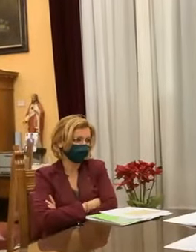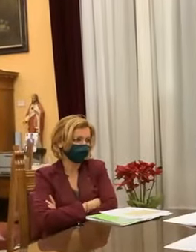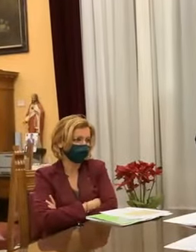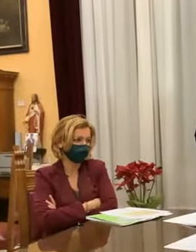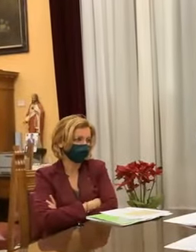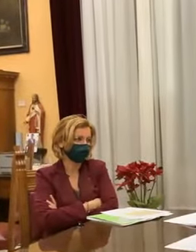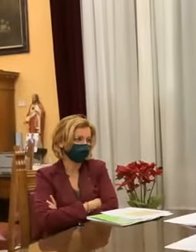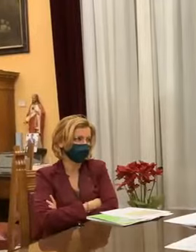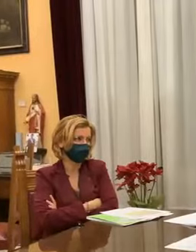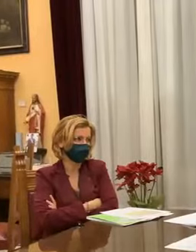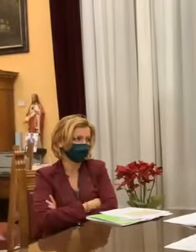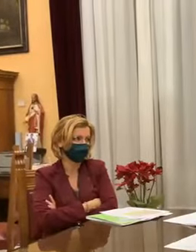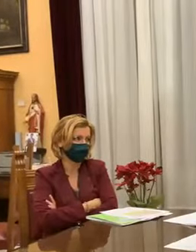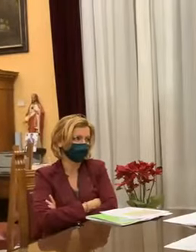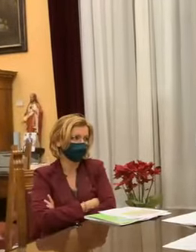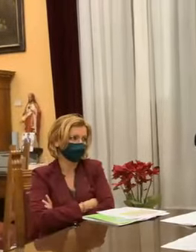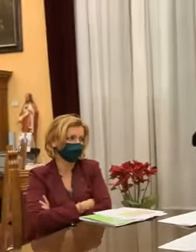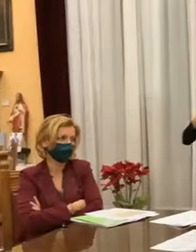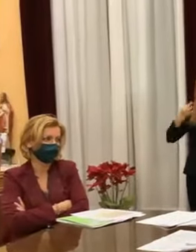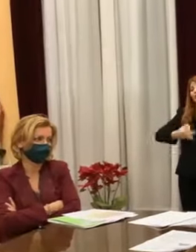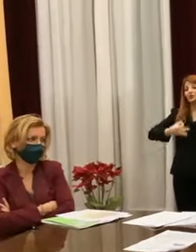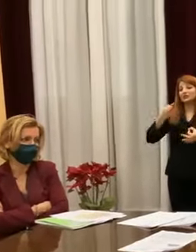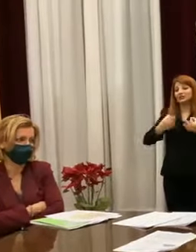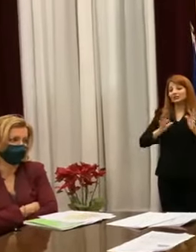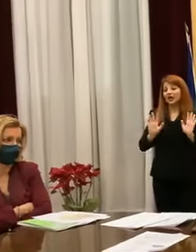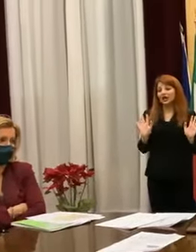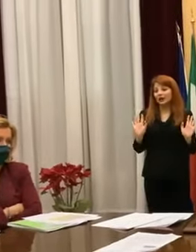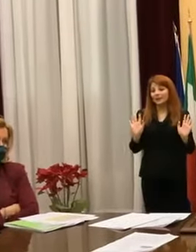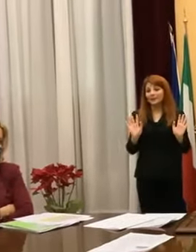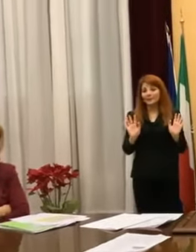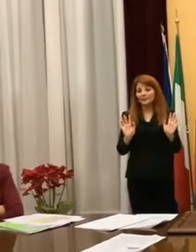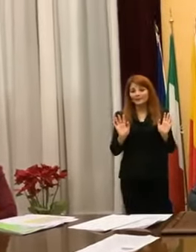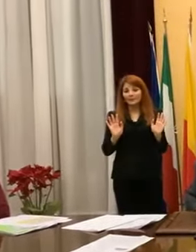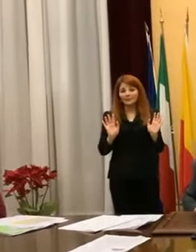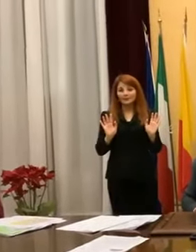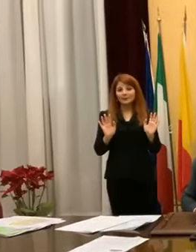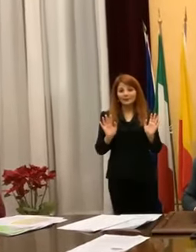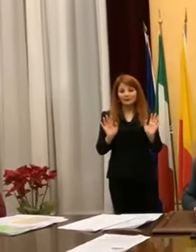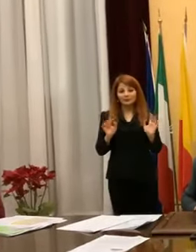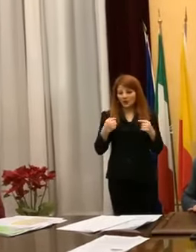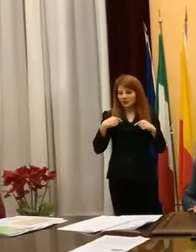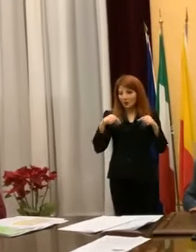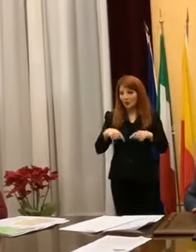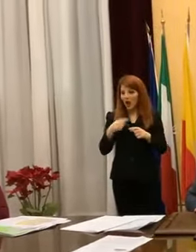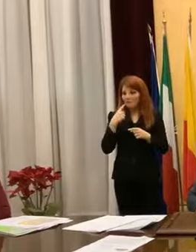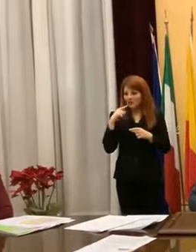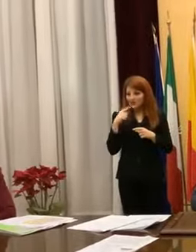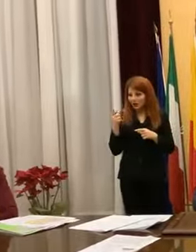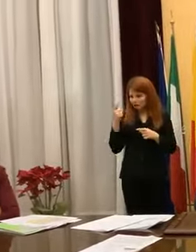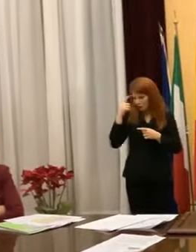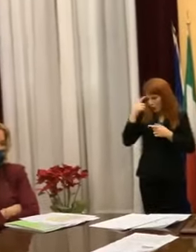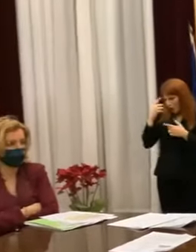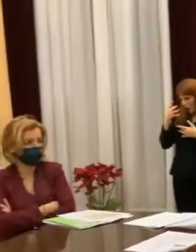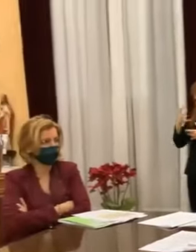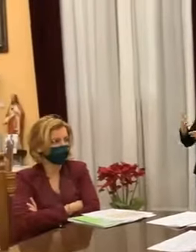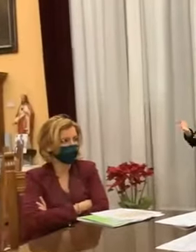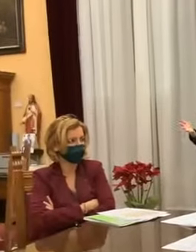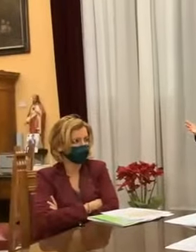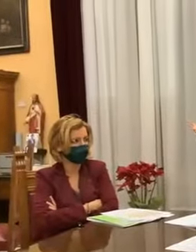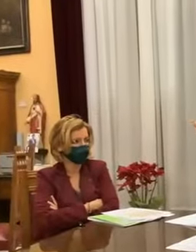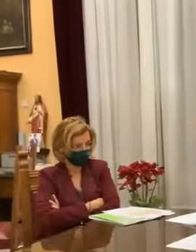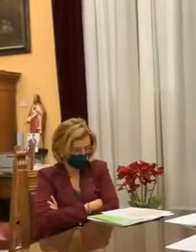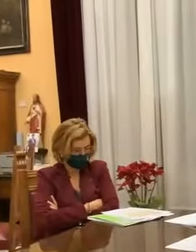e devo darne testimonianza, nonostante le mie intemperanze, io qua a Messina, sai, no? È stato disposto per due